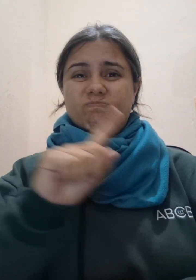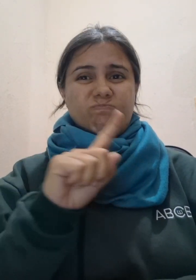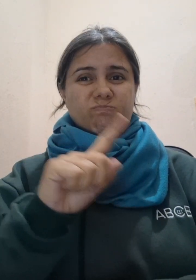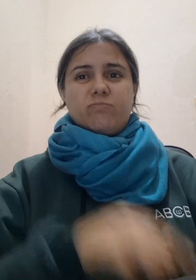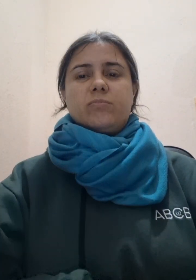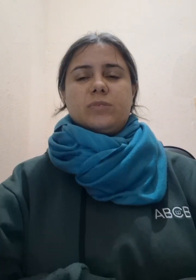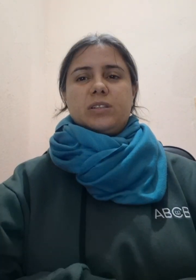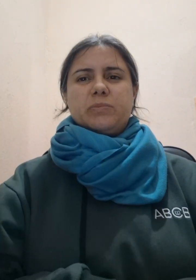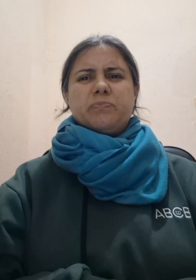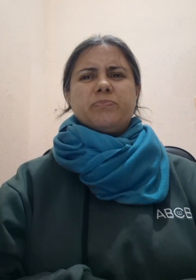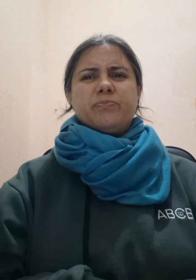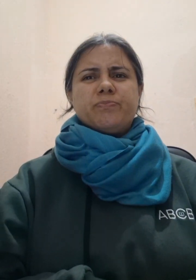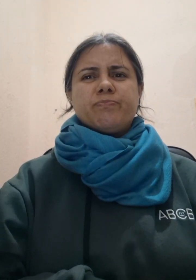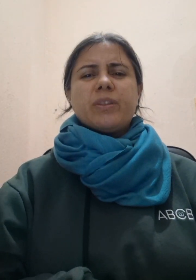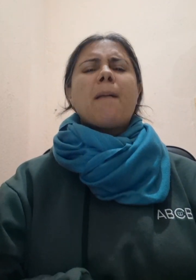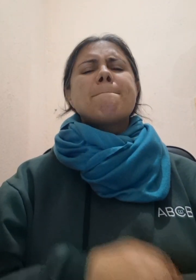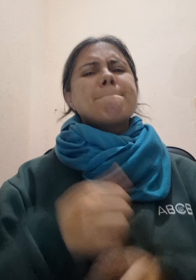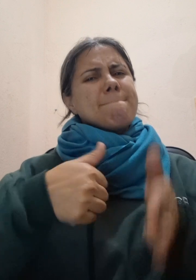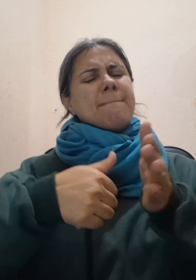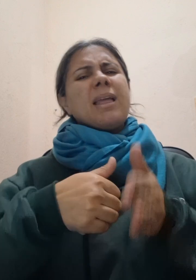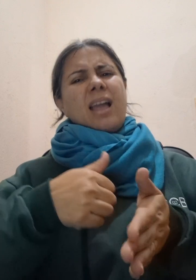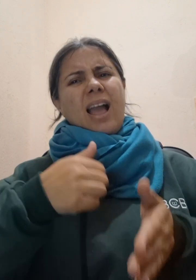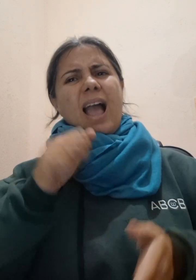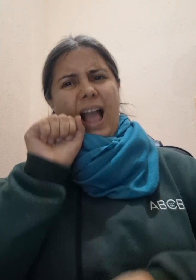que a solução não está aqui no nosso mundo.